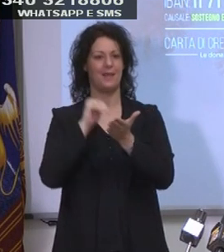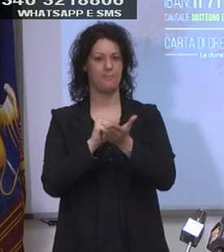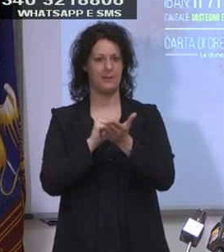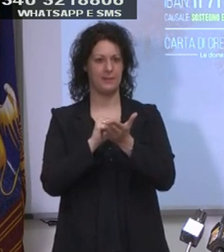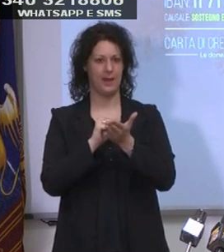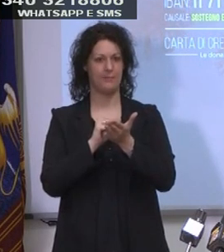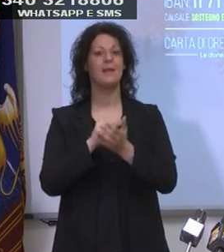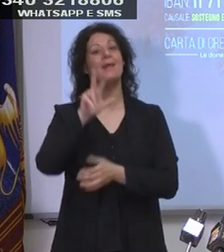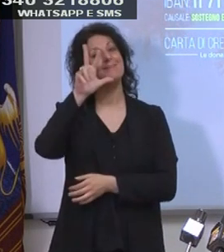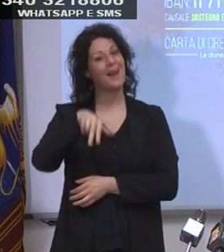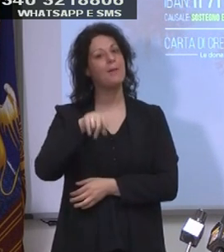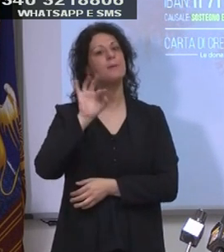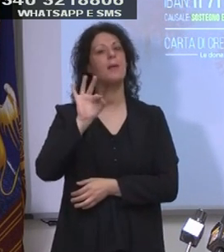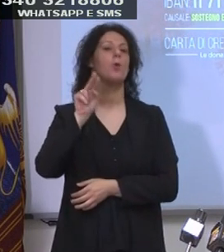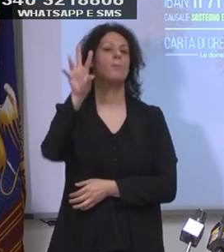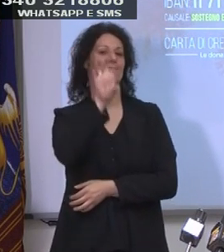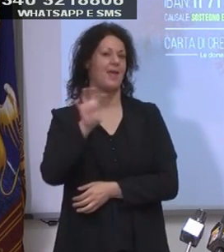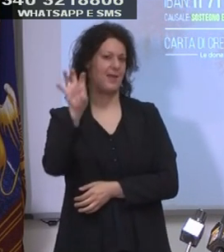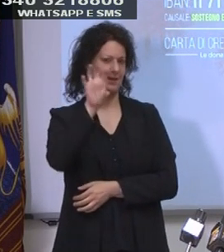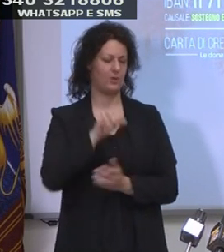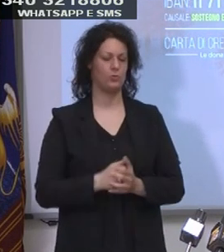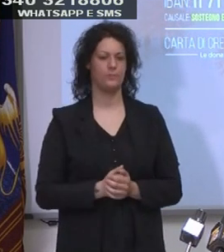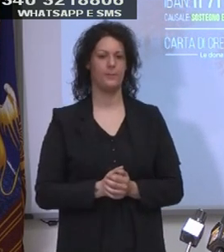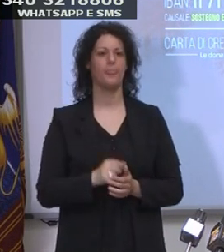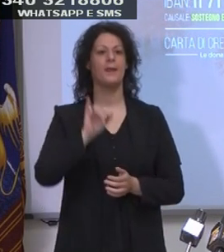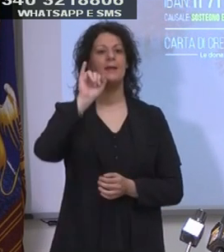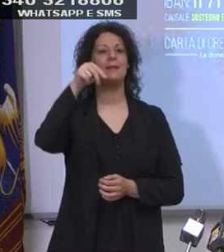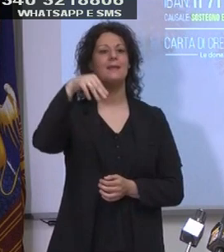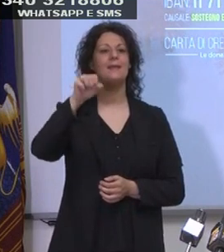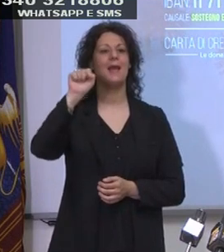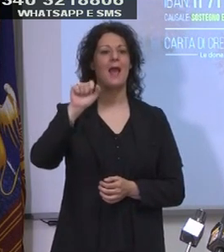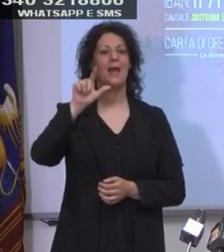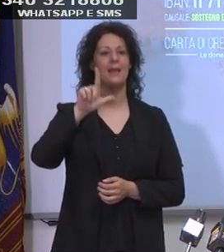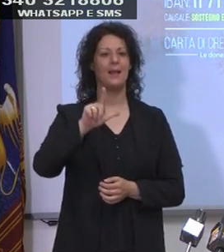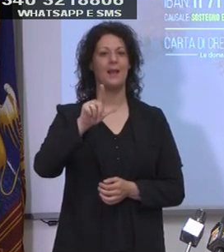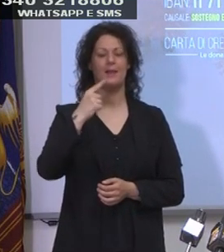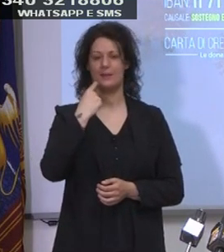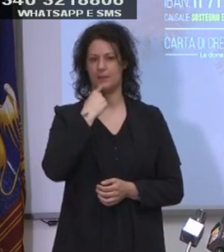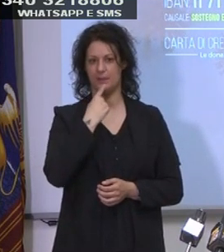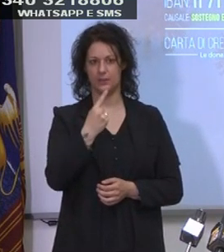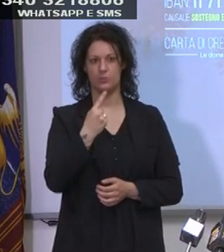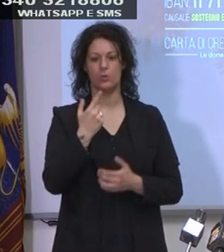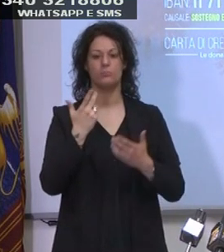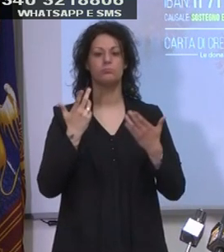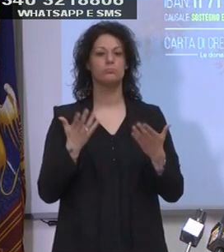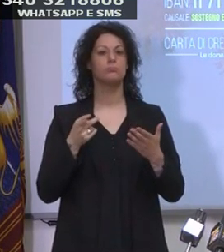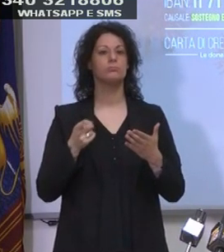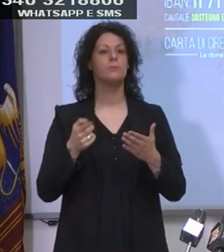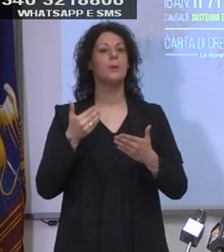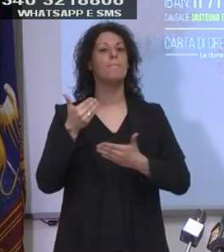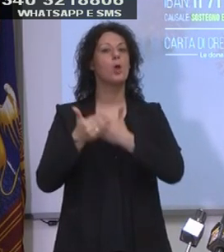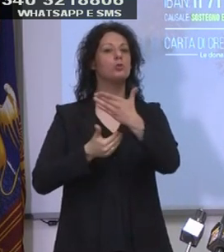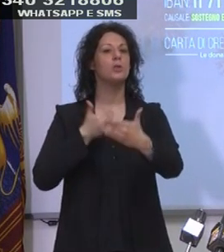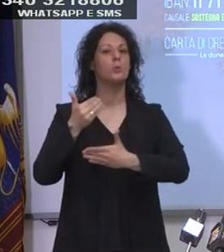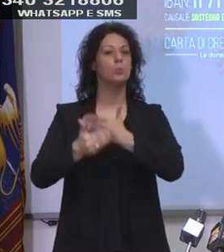Veneto. Quello che l'INAIL tiene a ribadire, mi scusi se mi permetto di dirlo qua, è che è una procedura d'ufficio che scatta